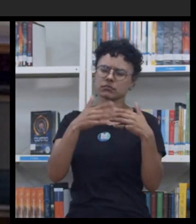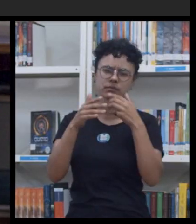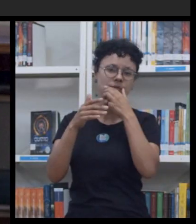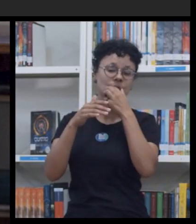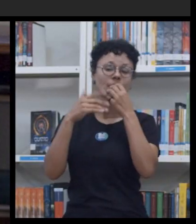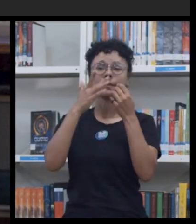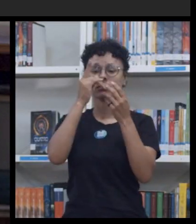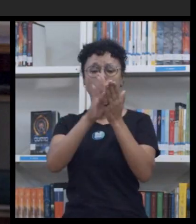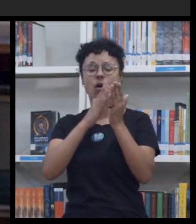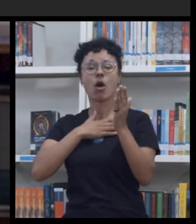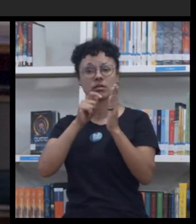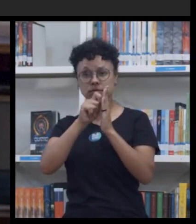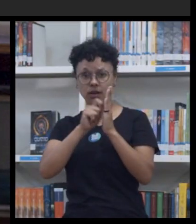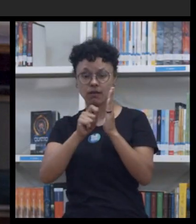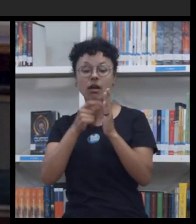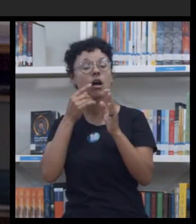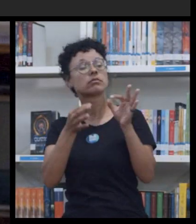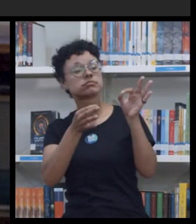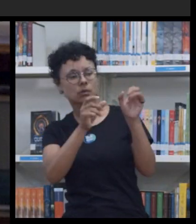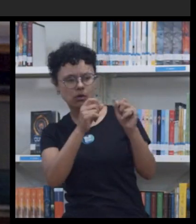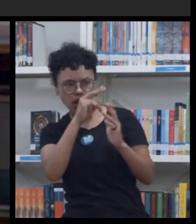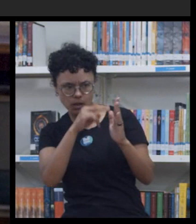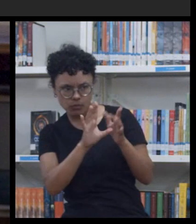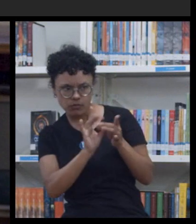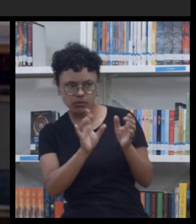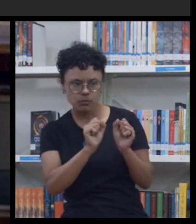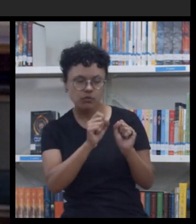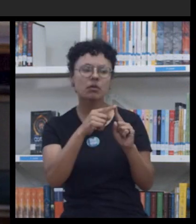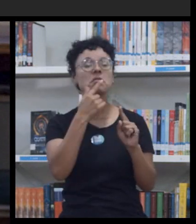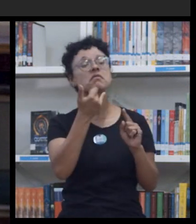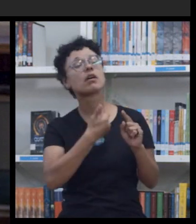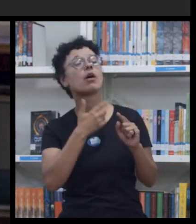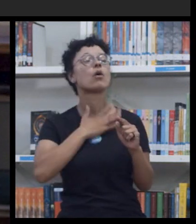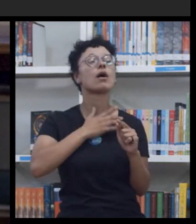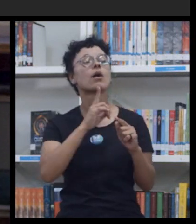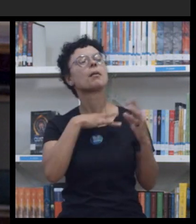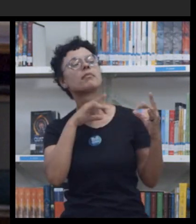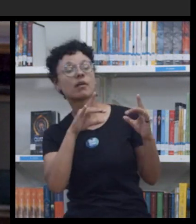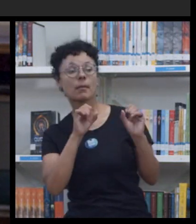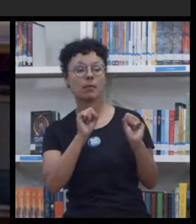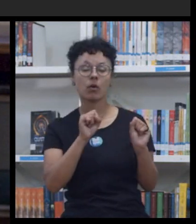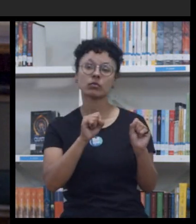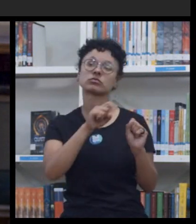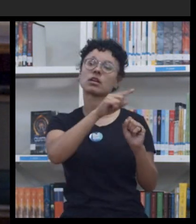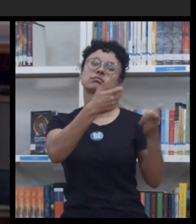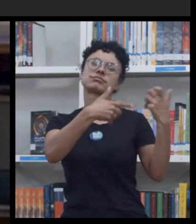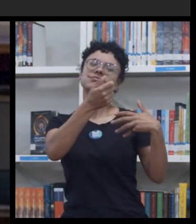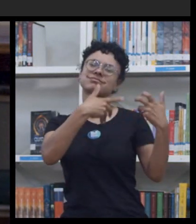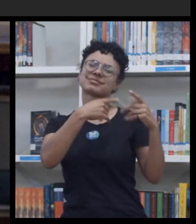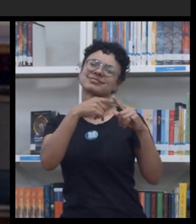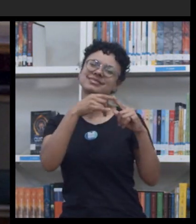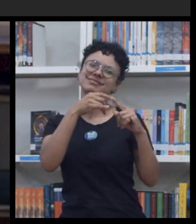que gosta de escrever também. Olha, eu queria que você desse uma lida nesse texto e me falasse o que você acha. A pessoa vai te dar,